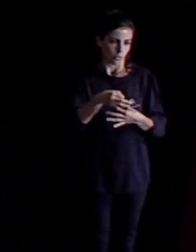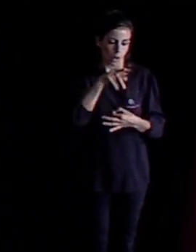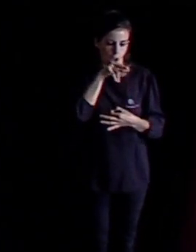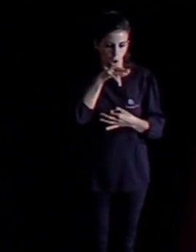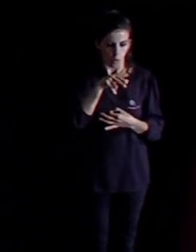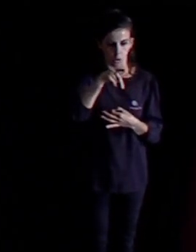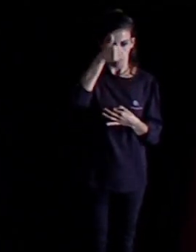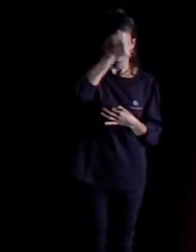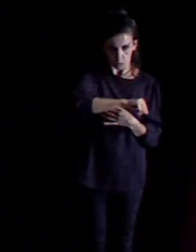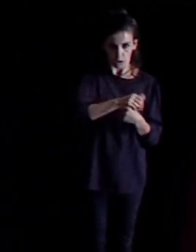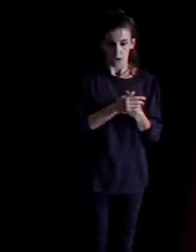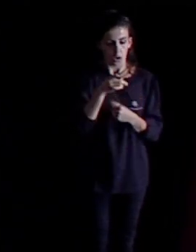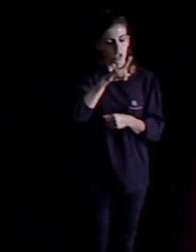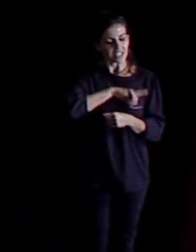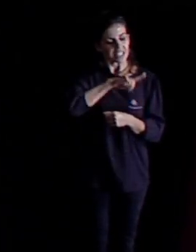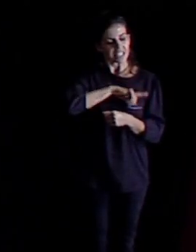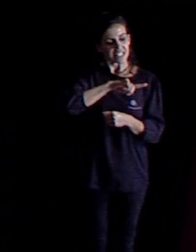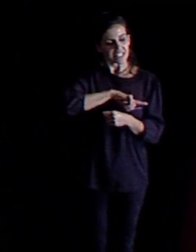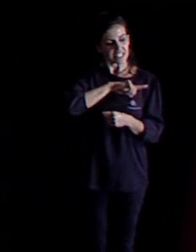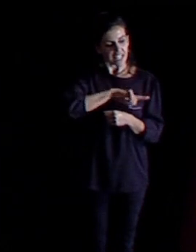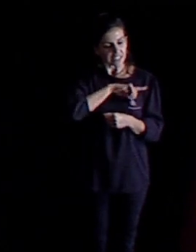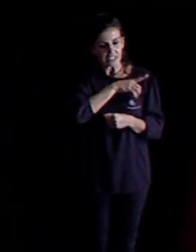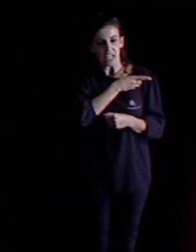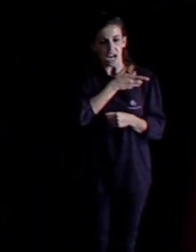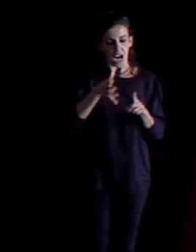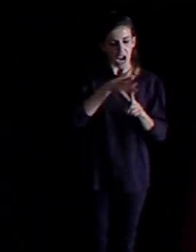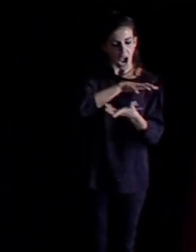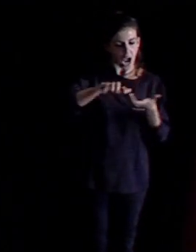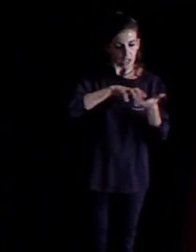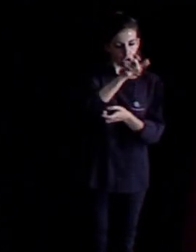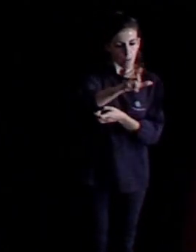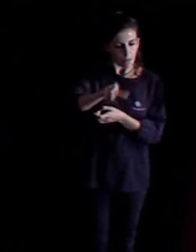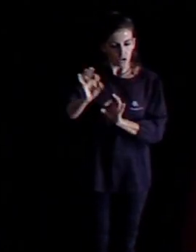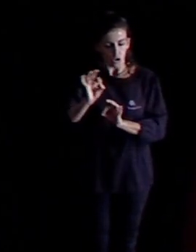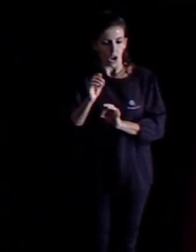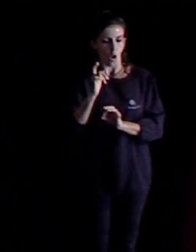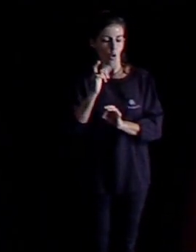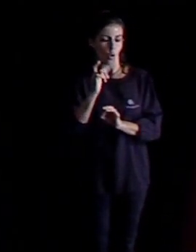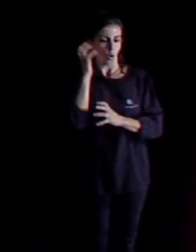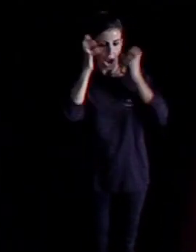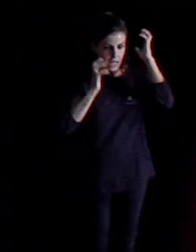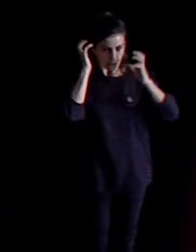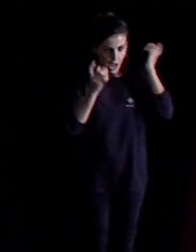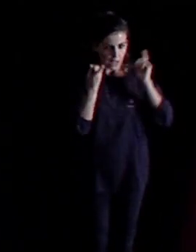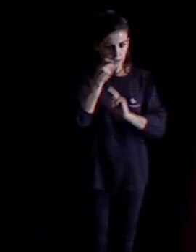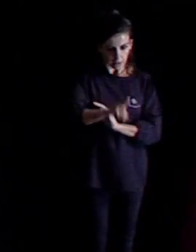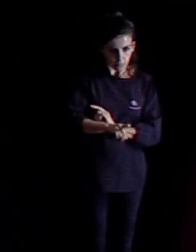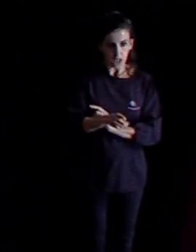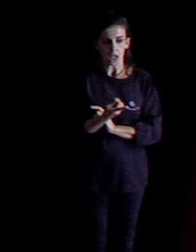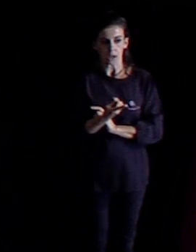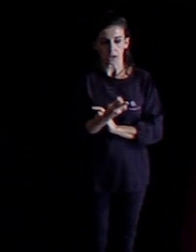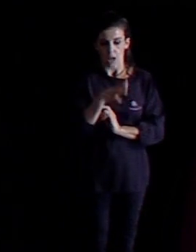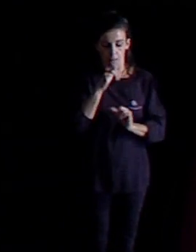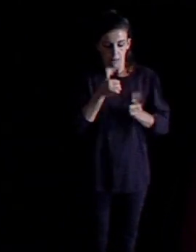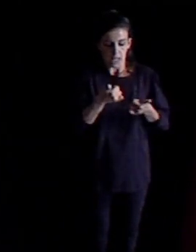masculino, sienten agresión a las personas y a los animales con una serie de ítems que pues bueno,